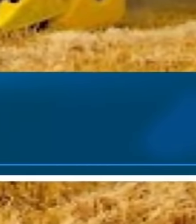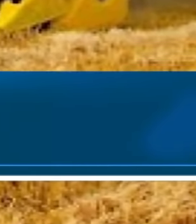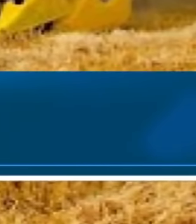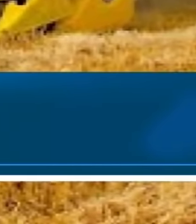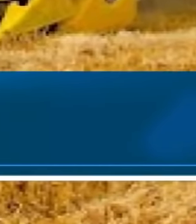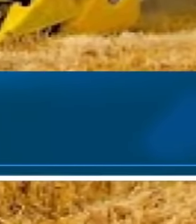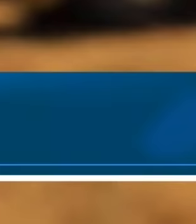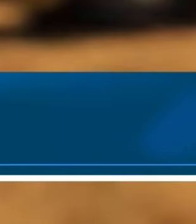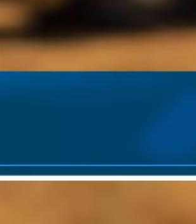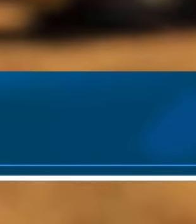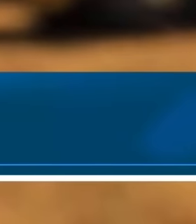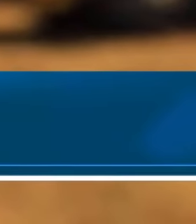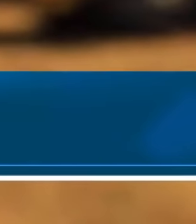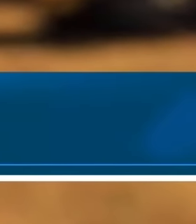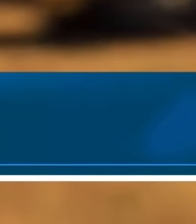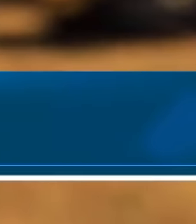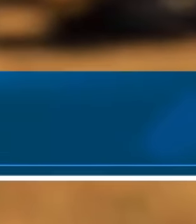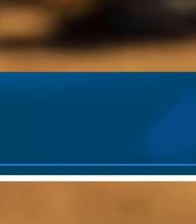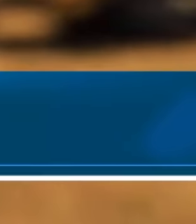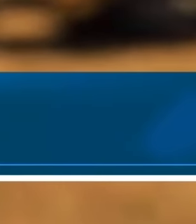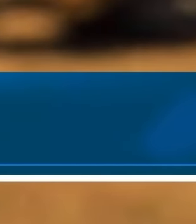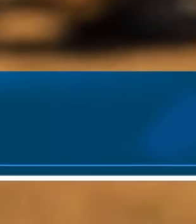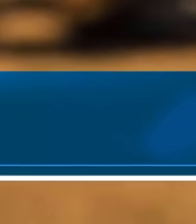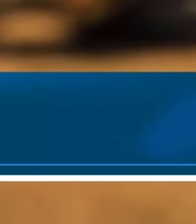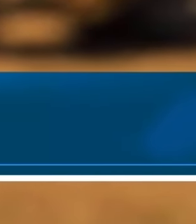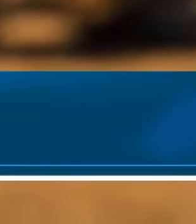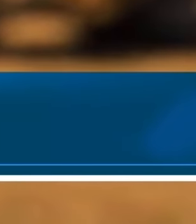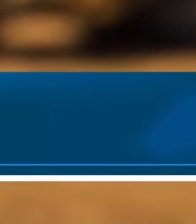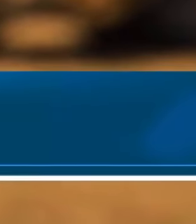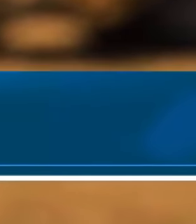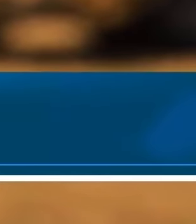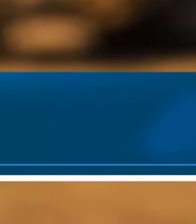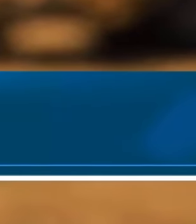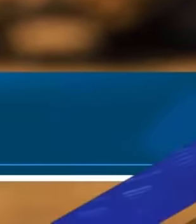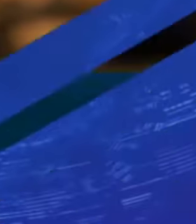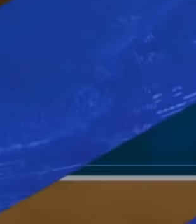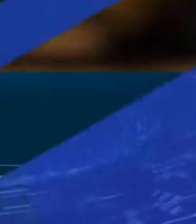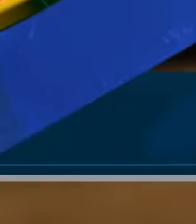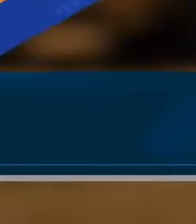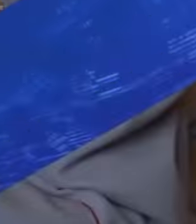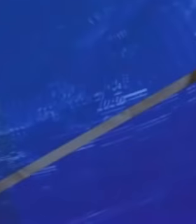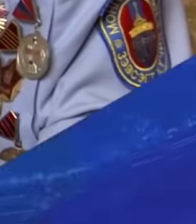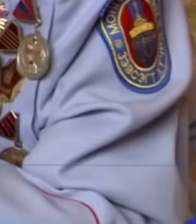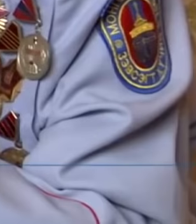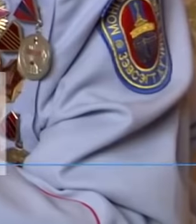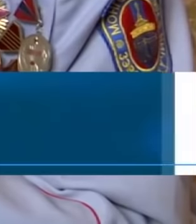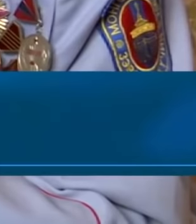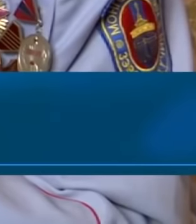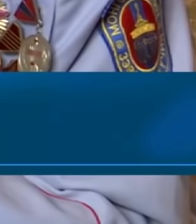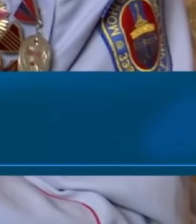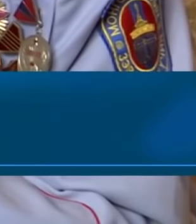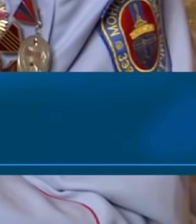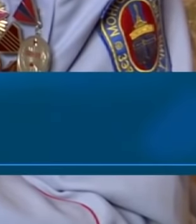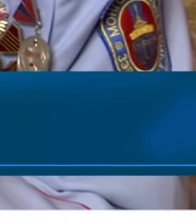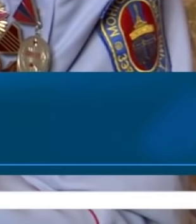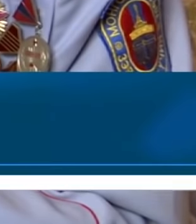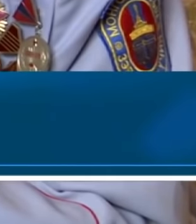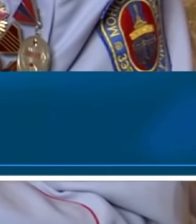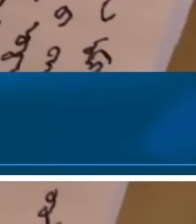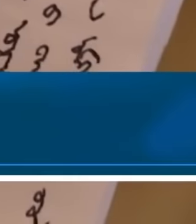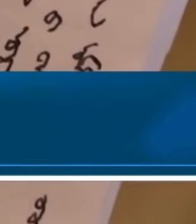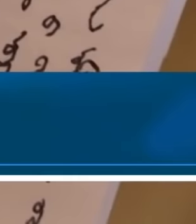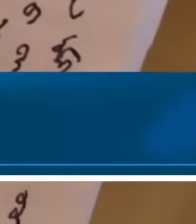орох урдчилсан төлөв гарсан. Иймд ургац сураалтыг богино хугацаанд чанартай зохион байгуулах шаардлага тулгарч байна. Чөлөөлөх дайны 75 жилийн